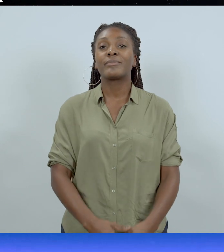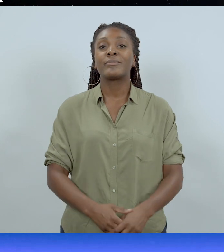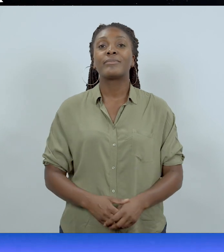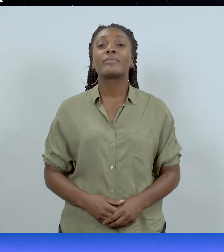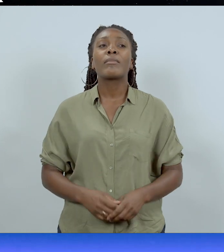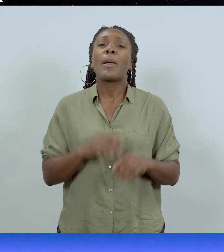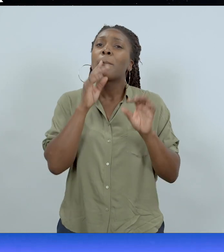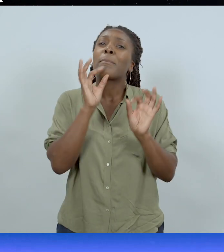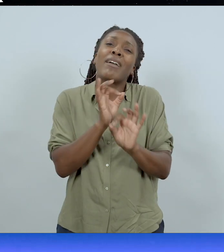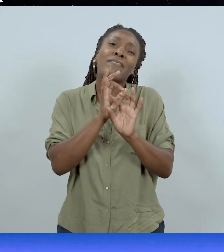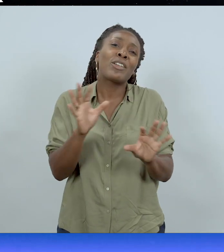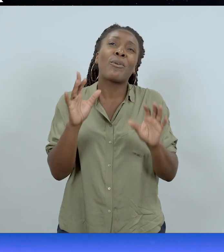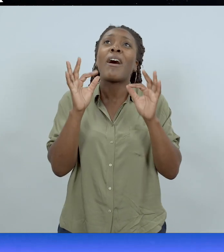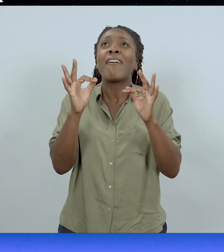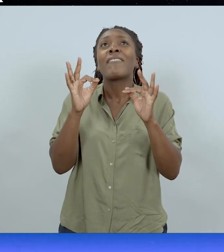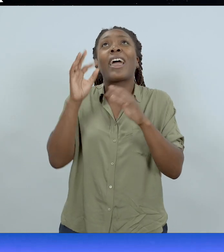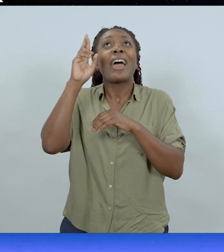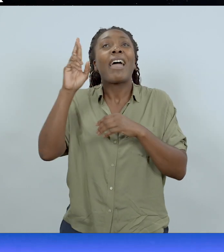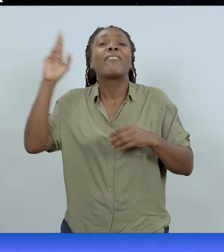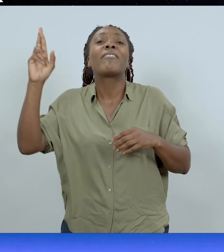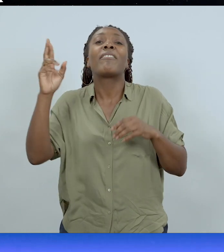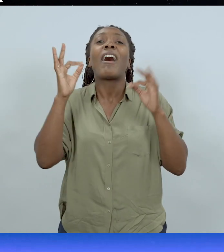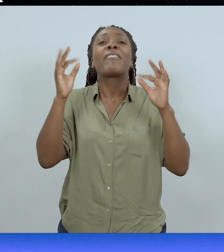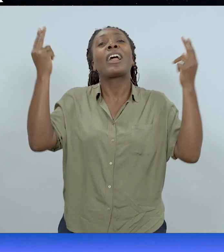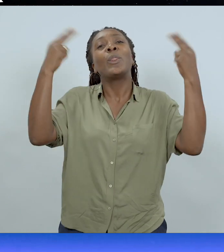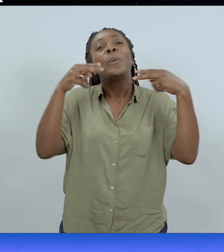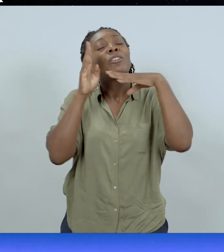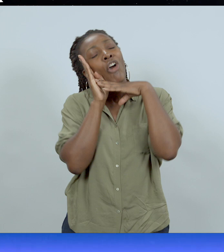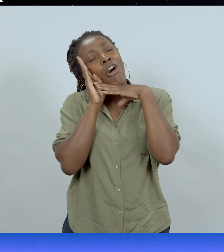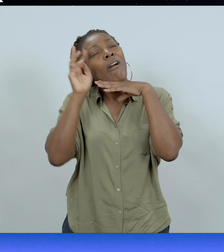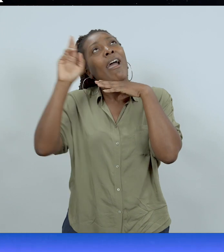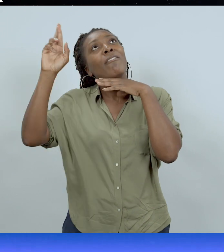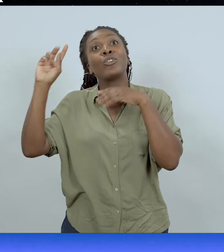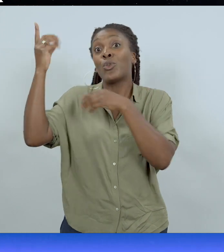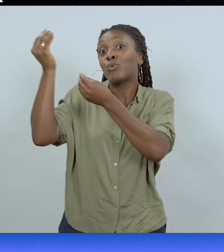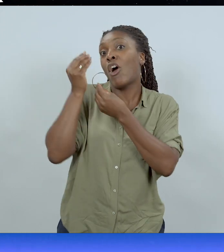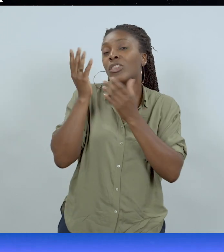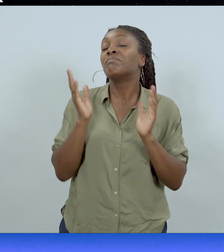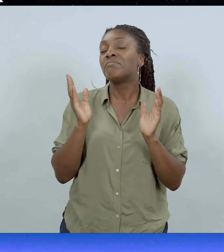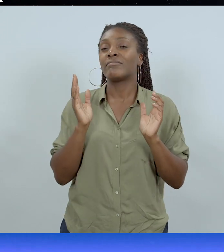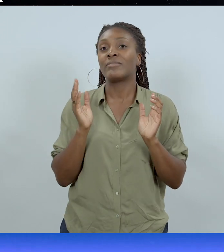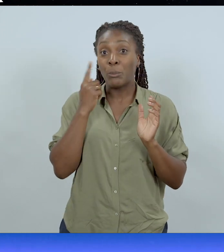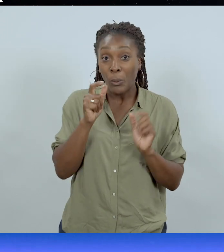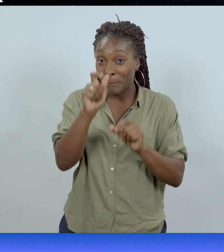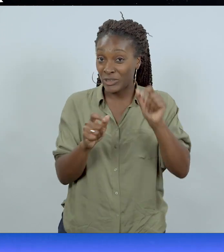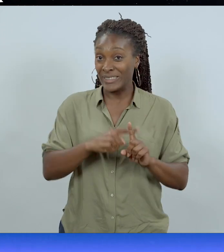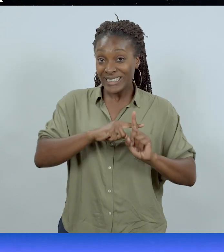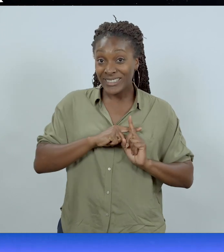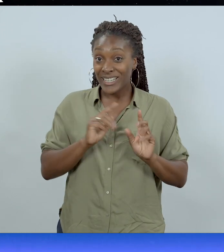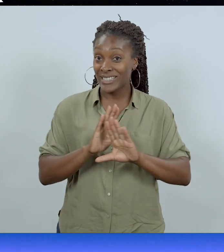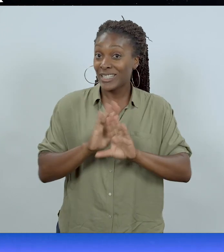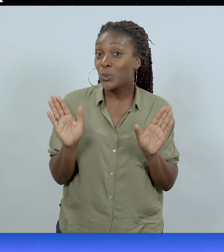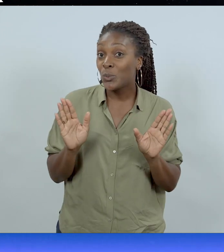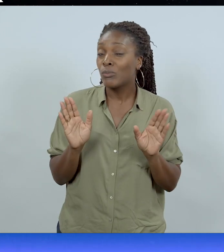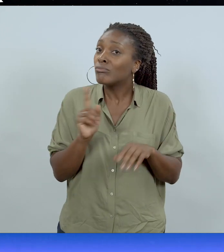Ce qui est merveilleux dans les rêves, dans les visions nocturnes que Dieu nous donne, c'est que cela n'est pas uniquement réservé aux enfants de Dieu, mais